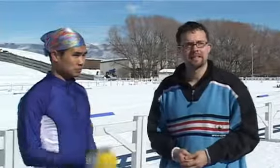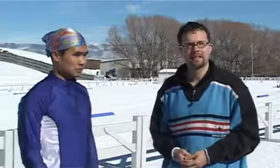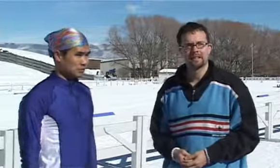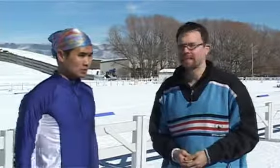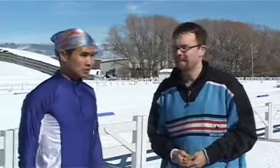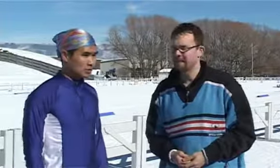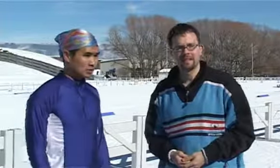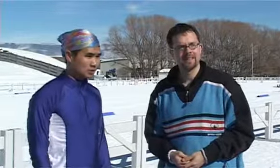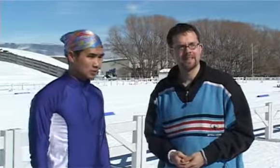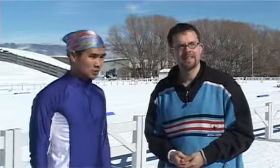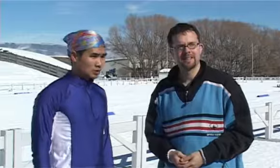Nein.